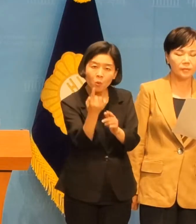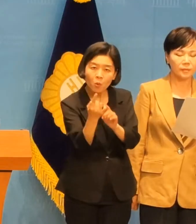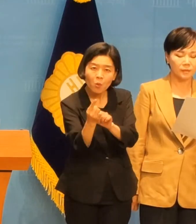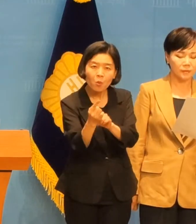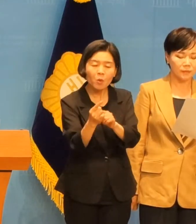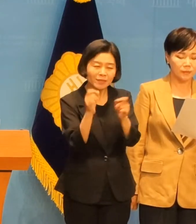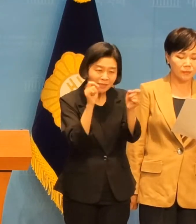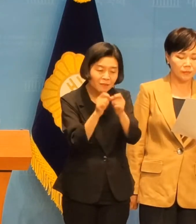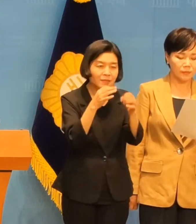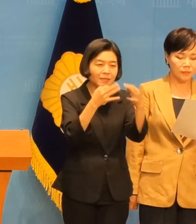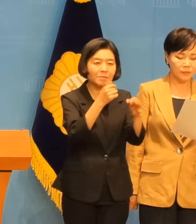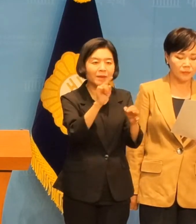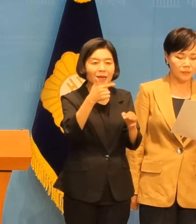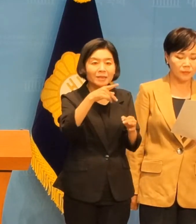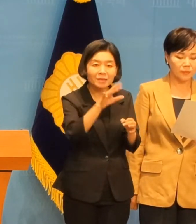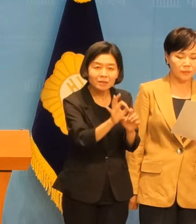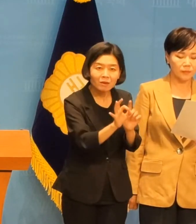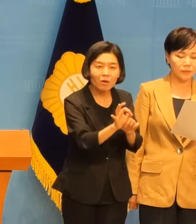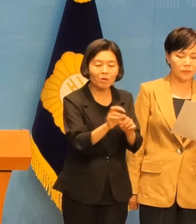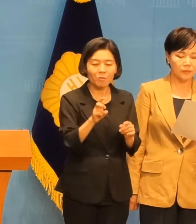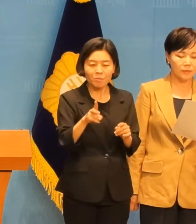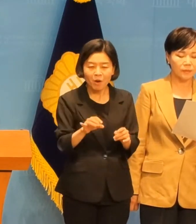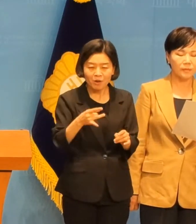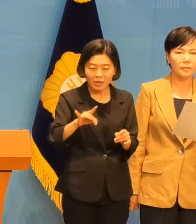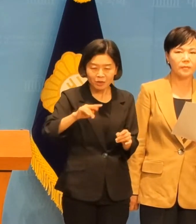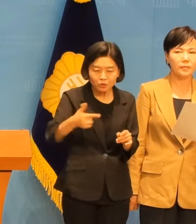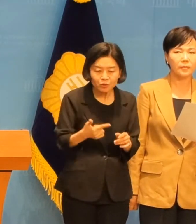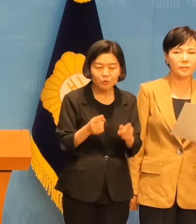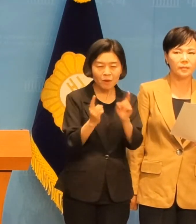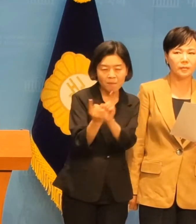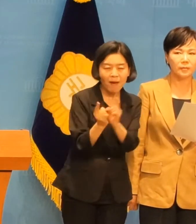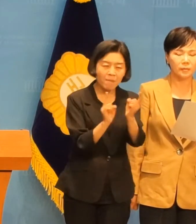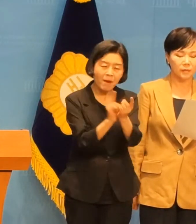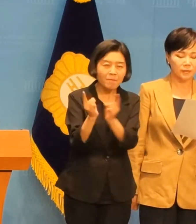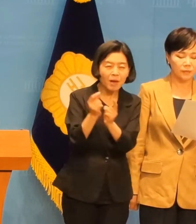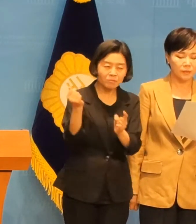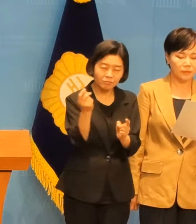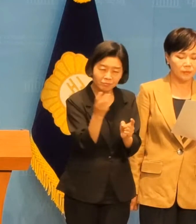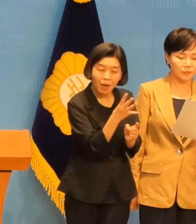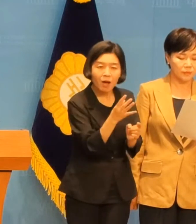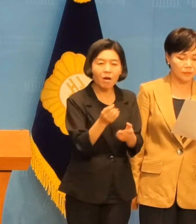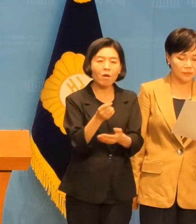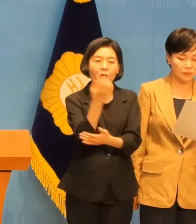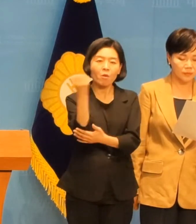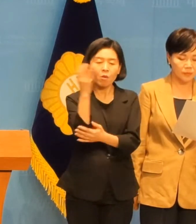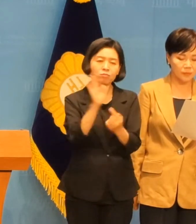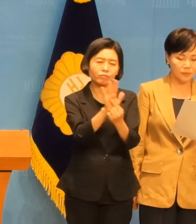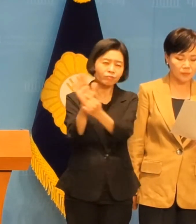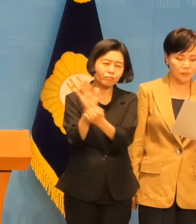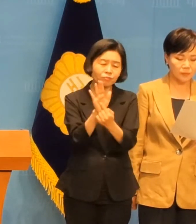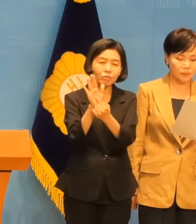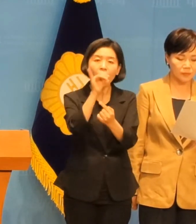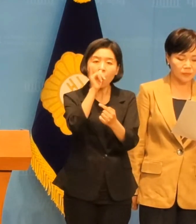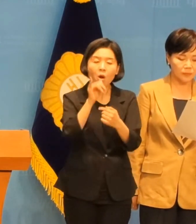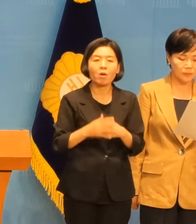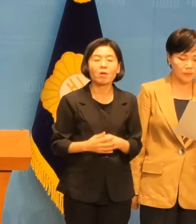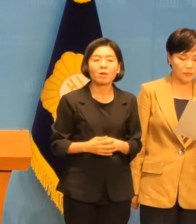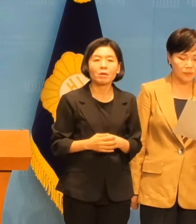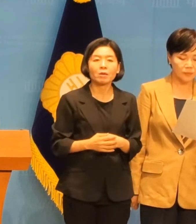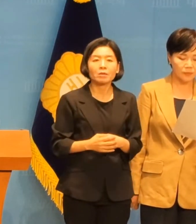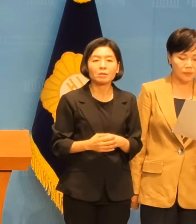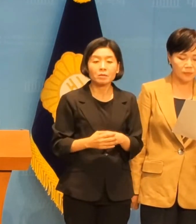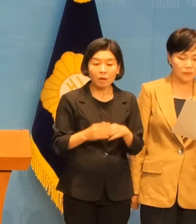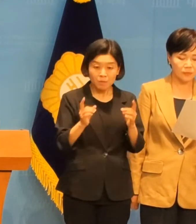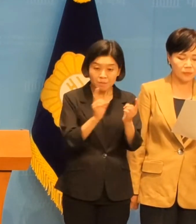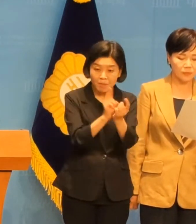측근인 김한정 씨가 명태균 씨와 여러 차례 만났다는 의혹이 언론에 의해 대대적으로 보도된 바 있습니다. 그리고